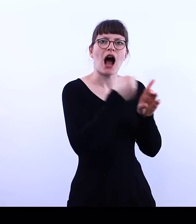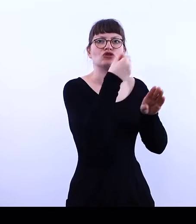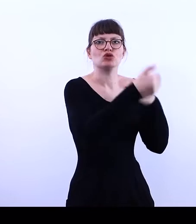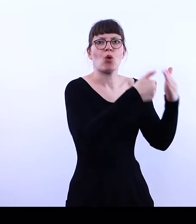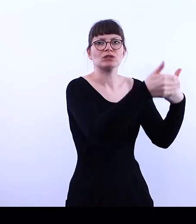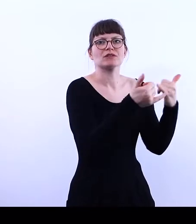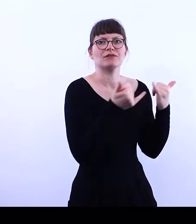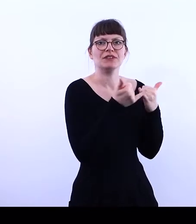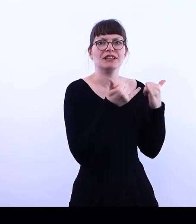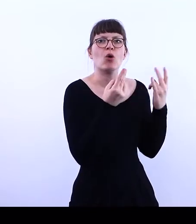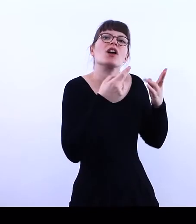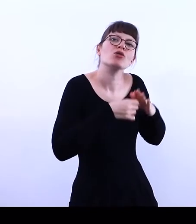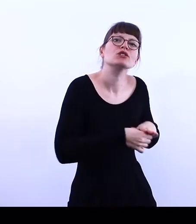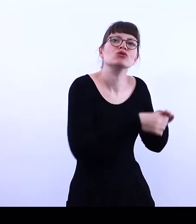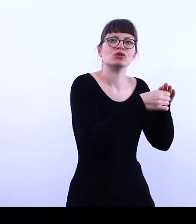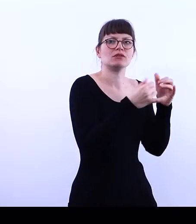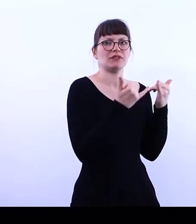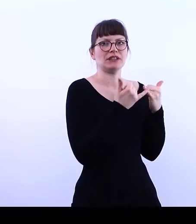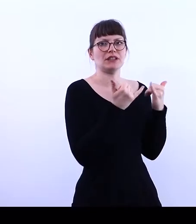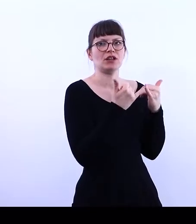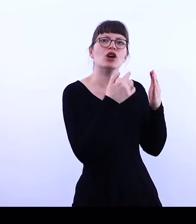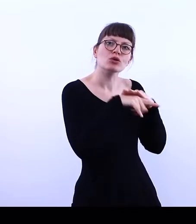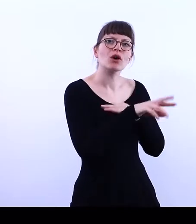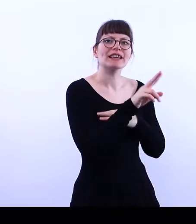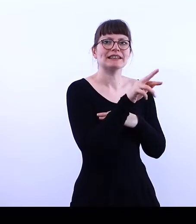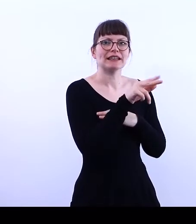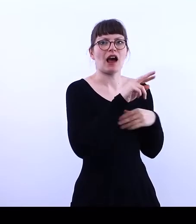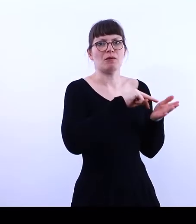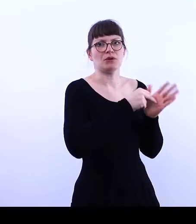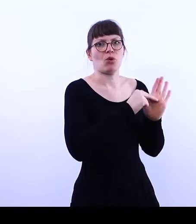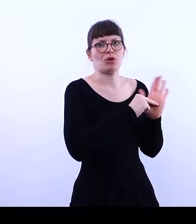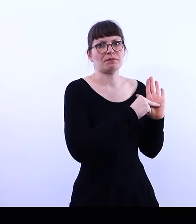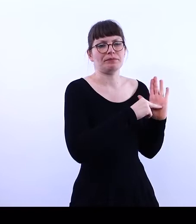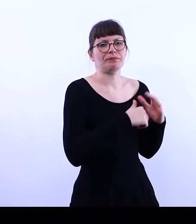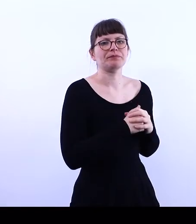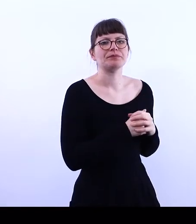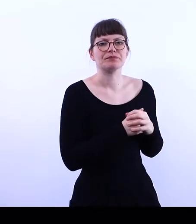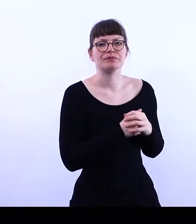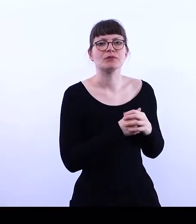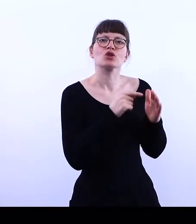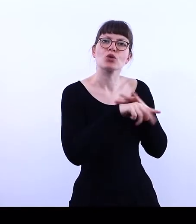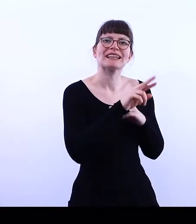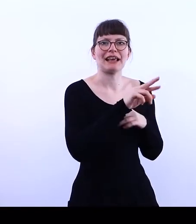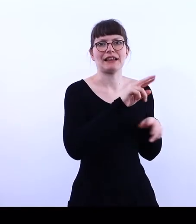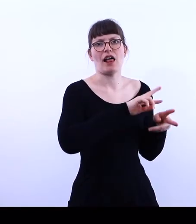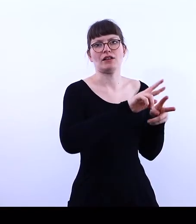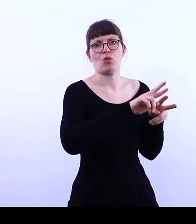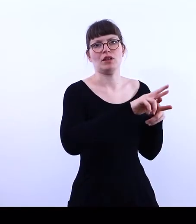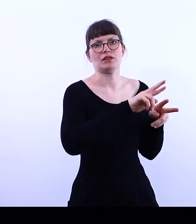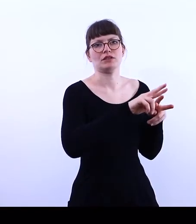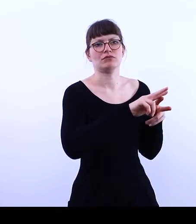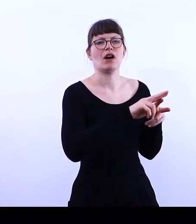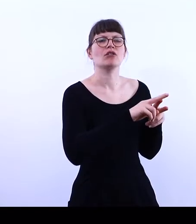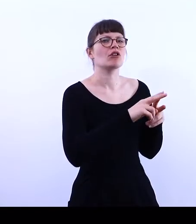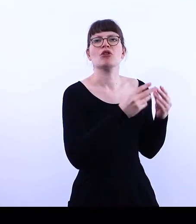oder beziehungsweise unterstützen, unterstützen durch digitale Methoden und durch digitale Tools. Und was braucht es da an